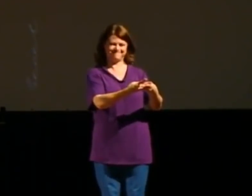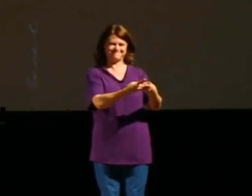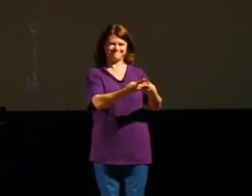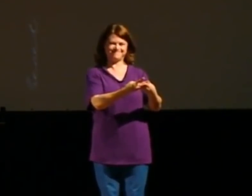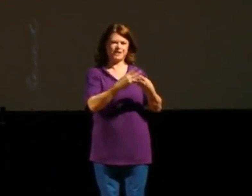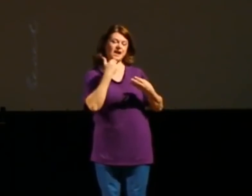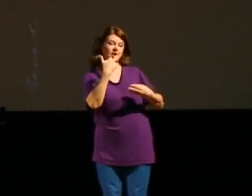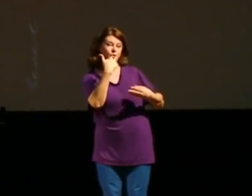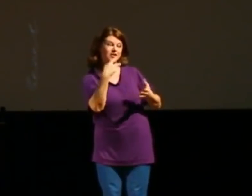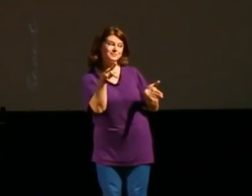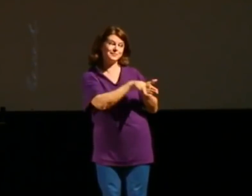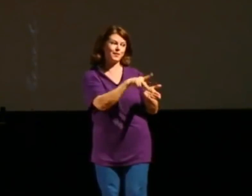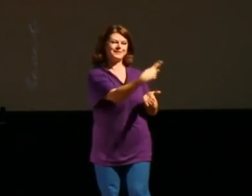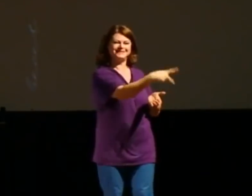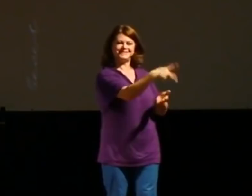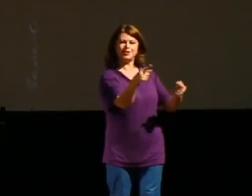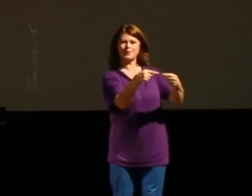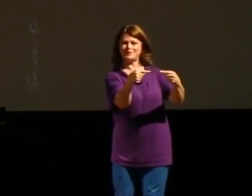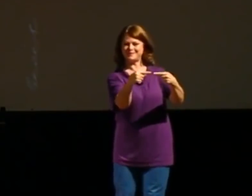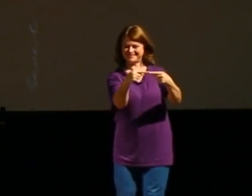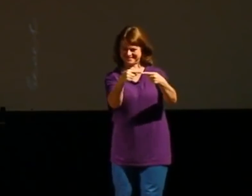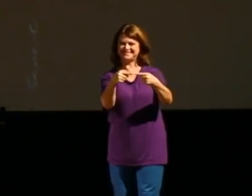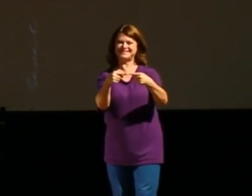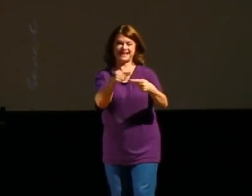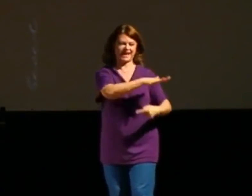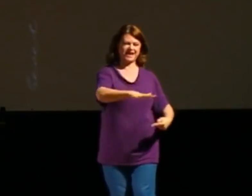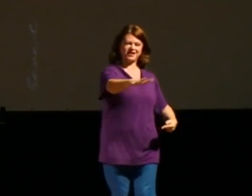dos nazarenos que estava chegando naquela região da Galileia.